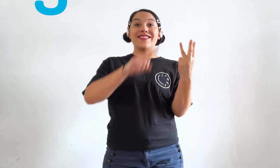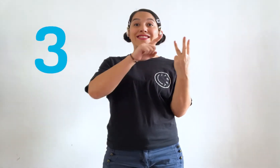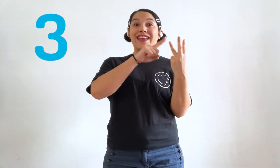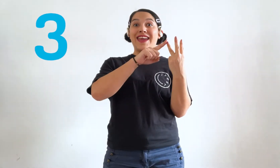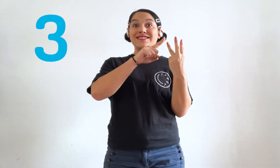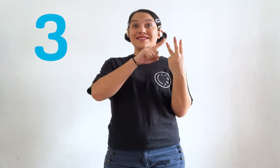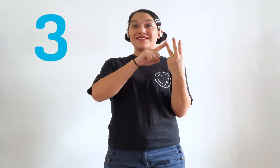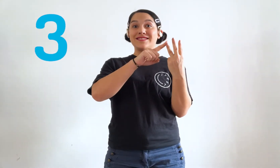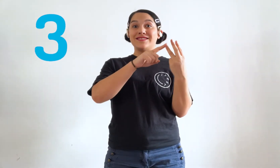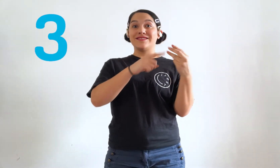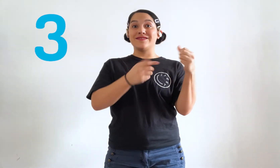3.